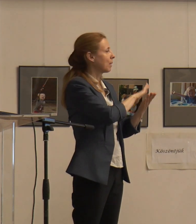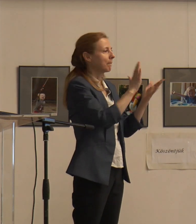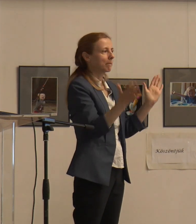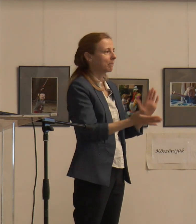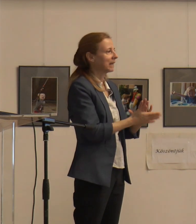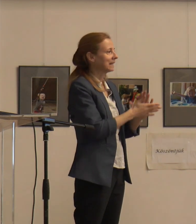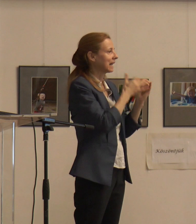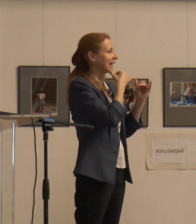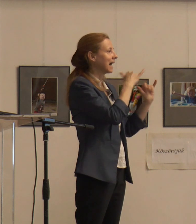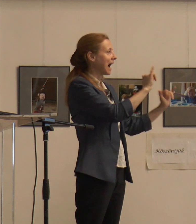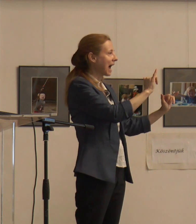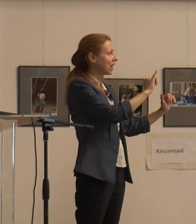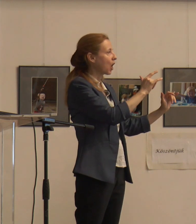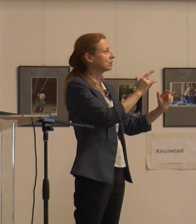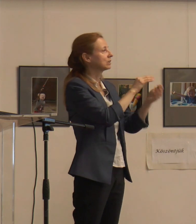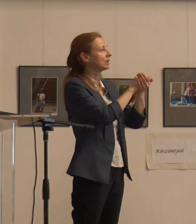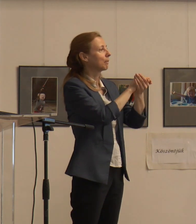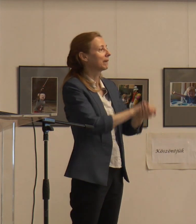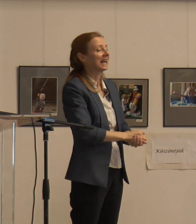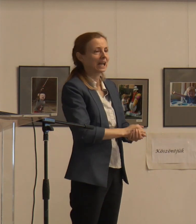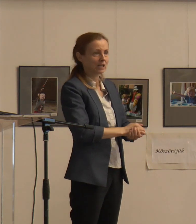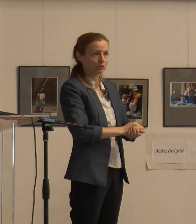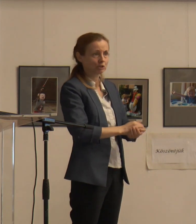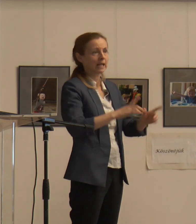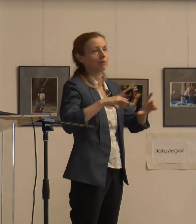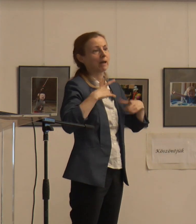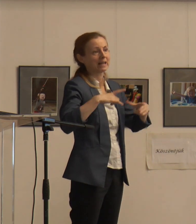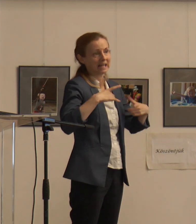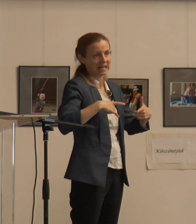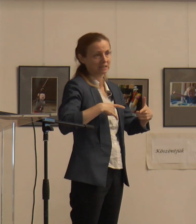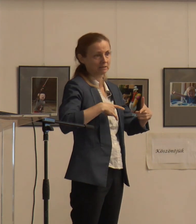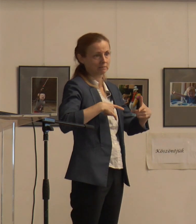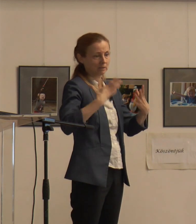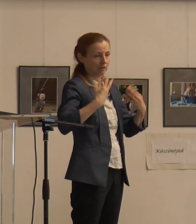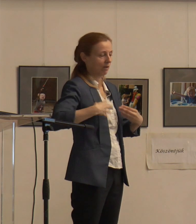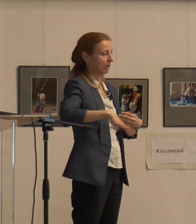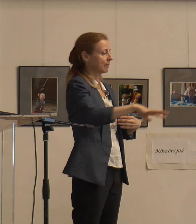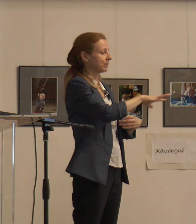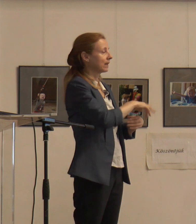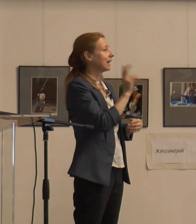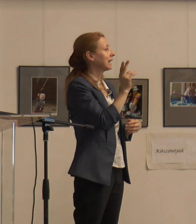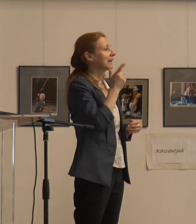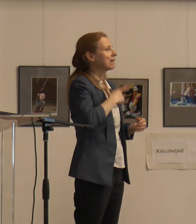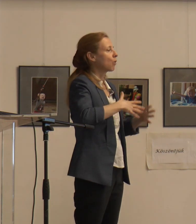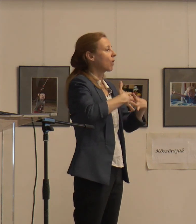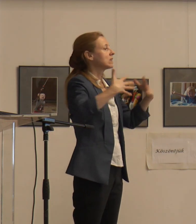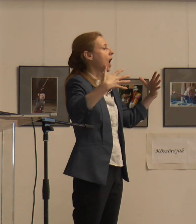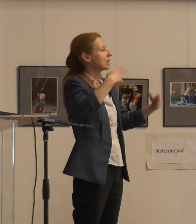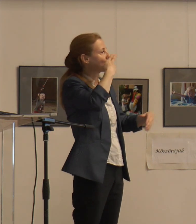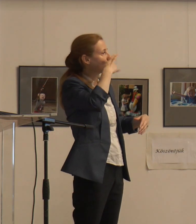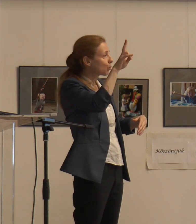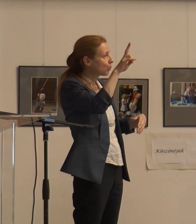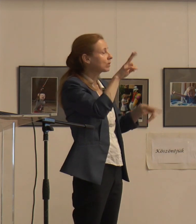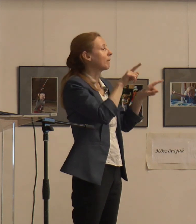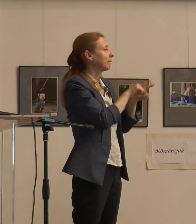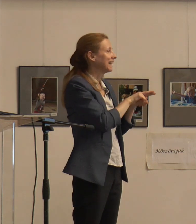állat békességben érdekélt a föld tekén. Ki volt akkor nagyobb úr,